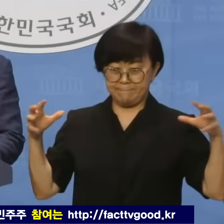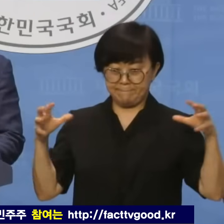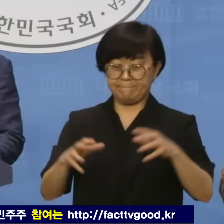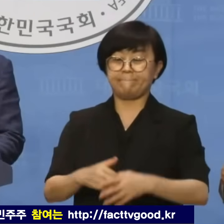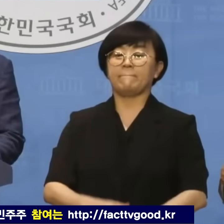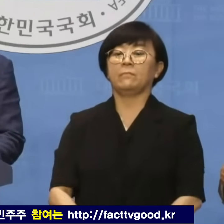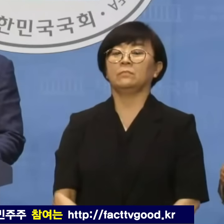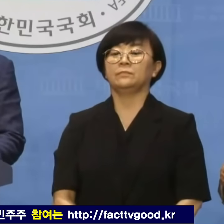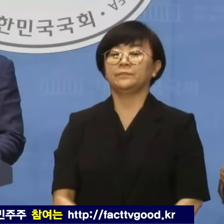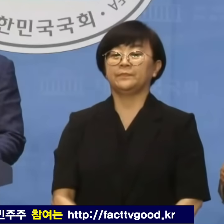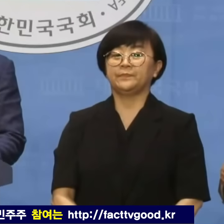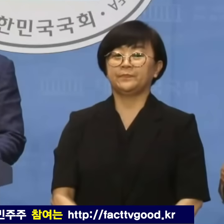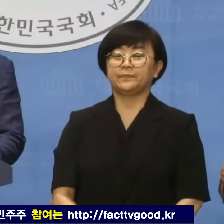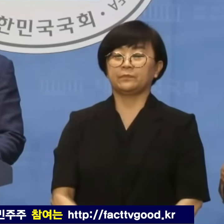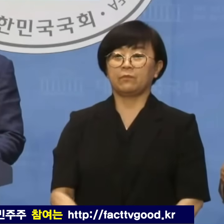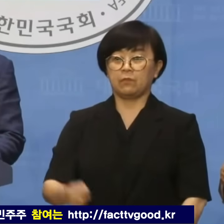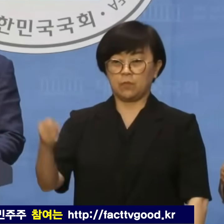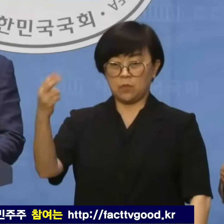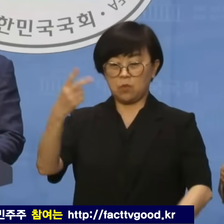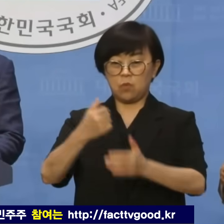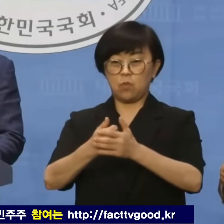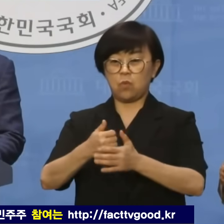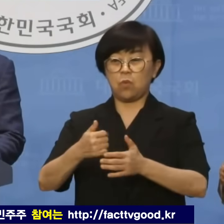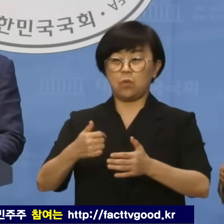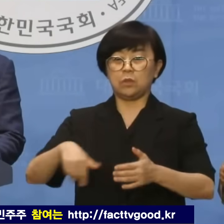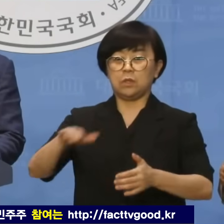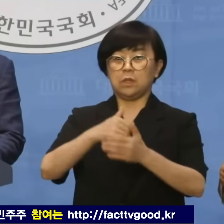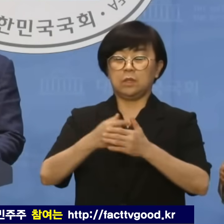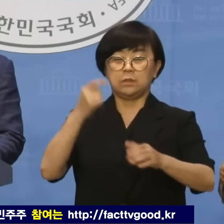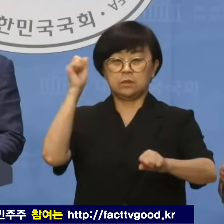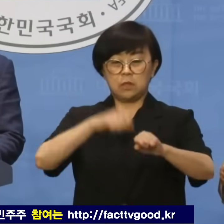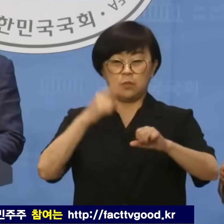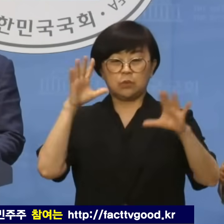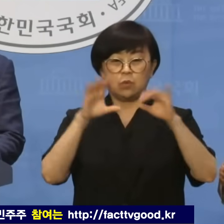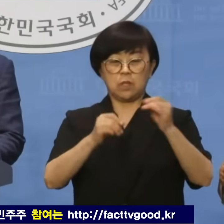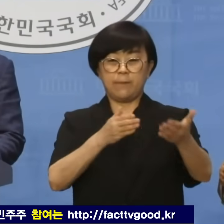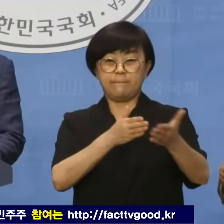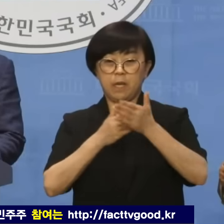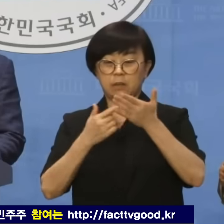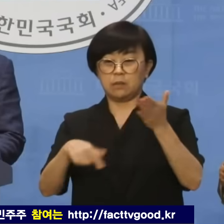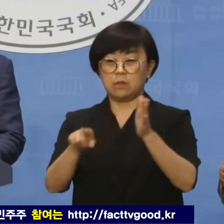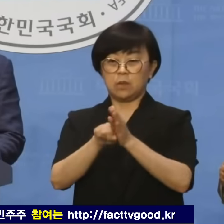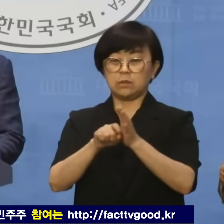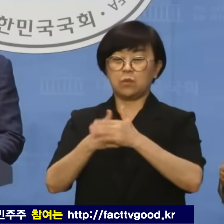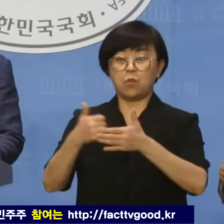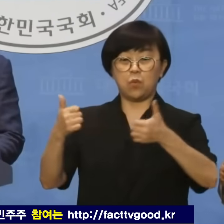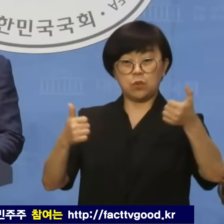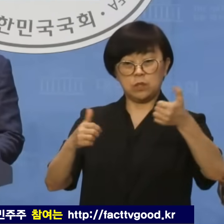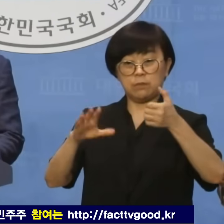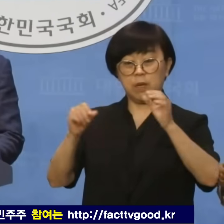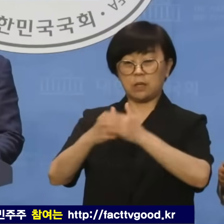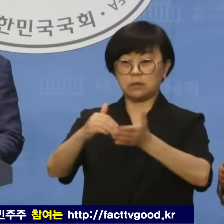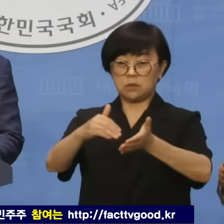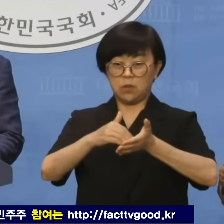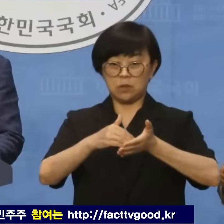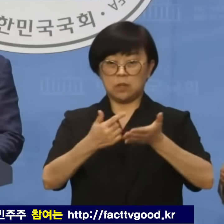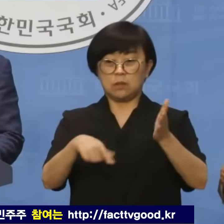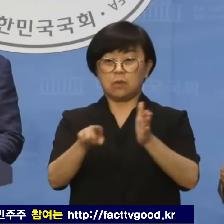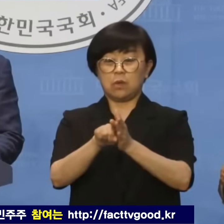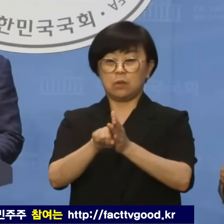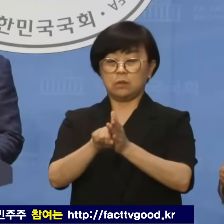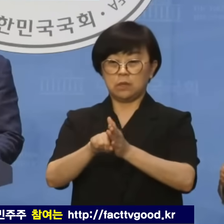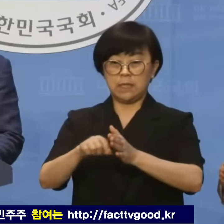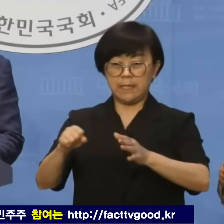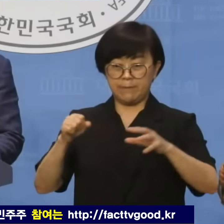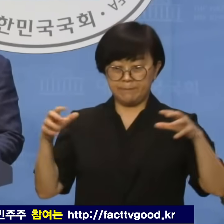다할 것입니다. 아울러 더원협은 체포동의안 부결 당론 50만 청원 채택을 위하여